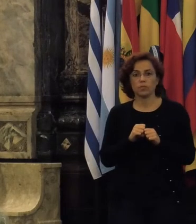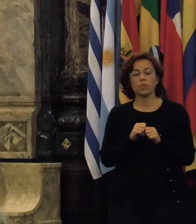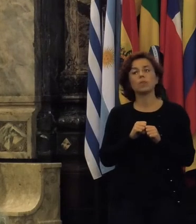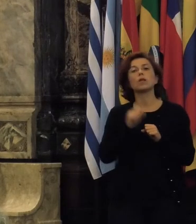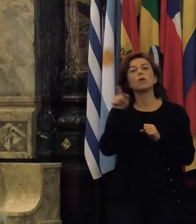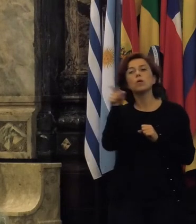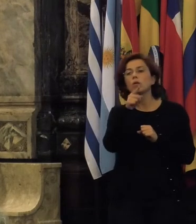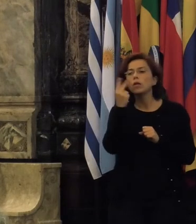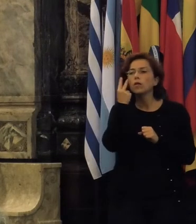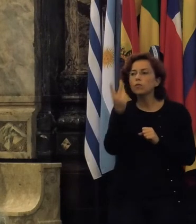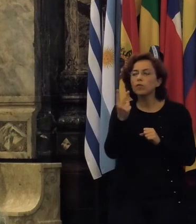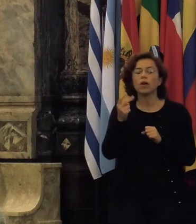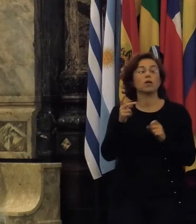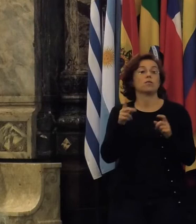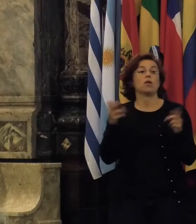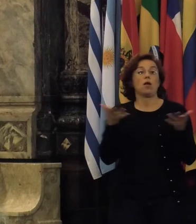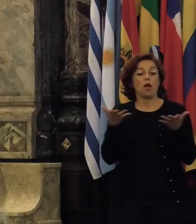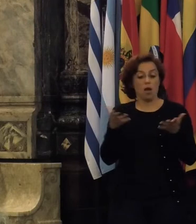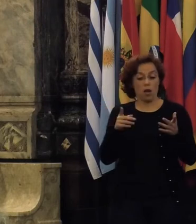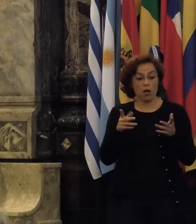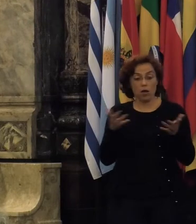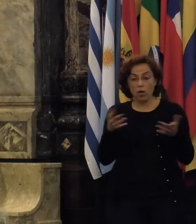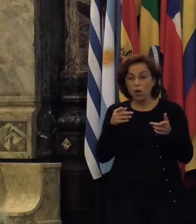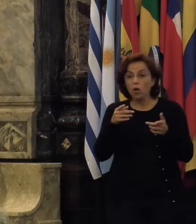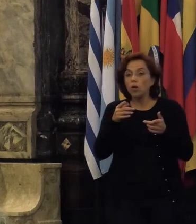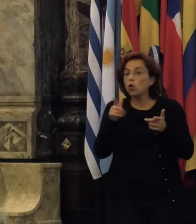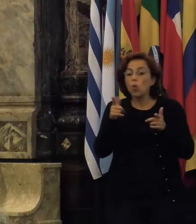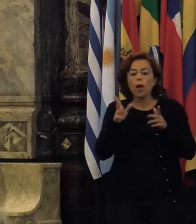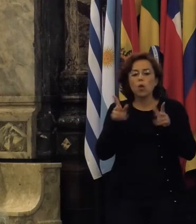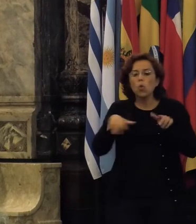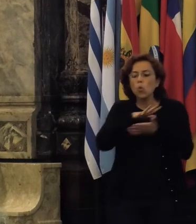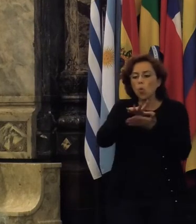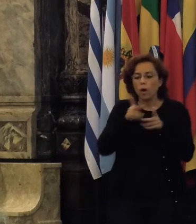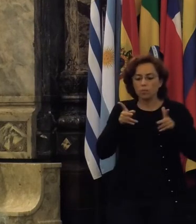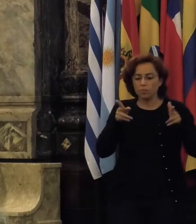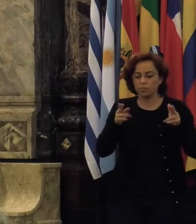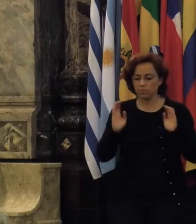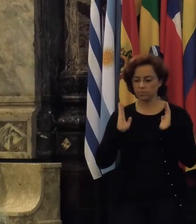Entonces, fíjense que la contemporaneidad no tiene lugar en el tiempo cronológico.